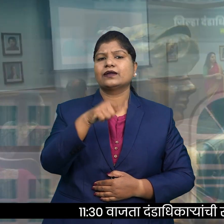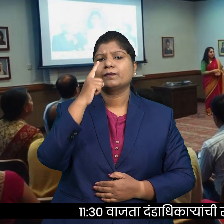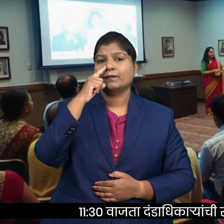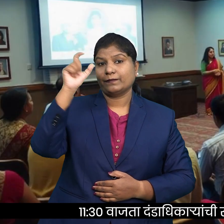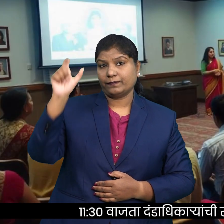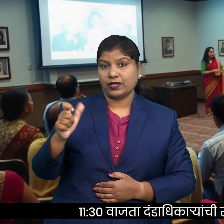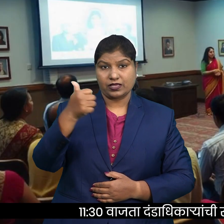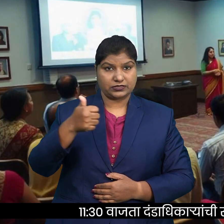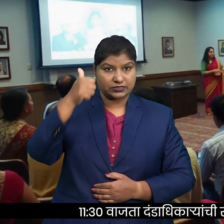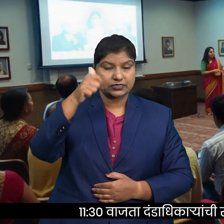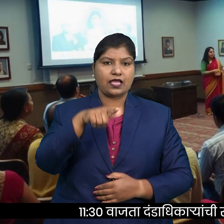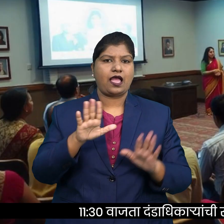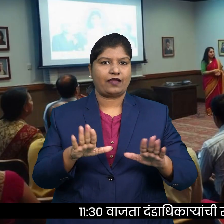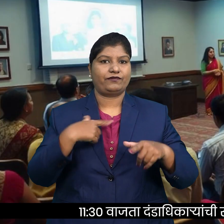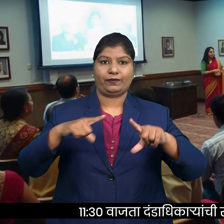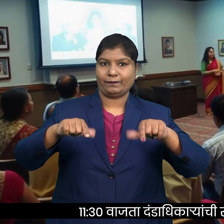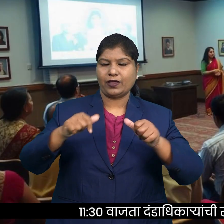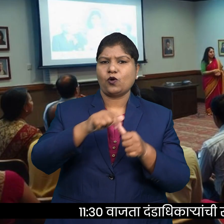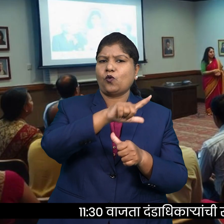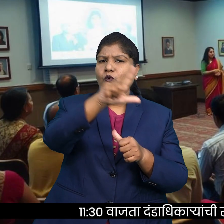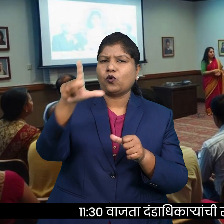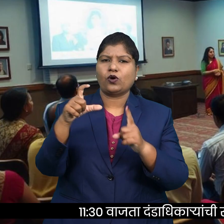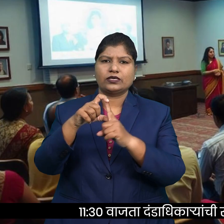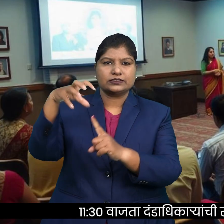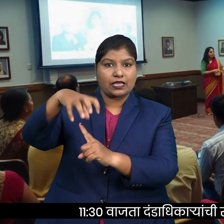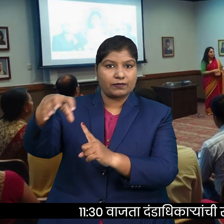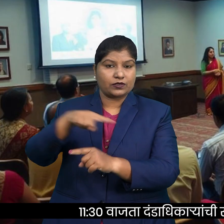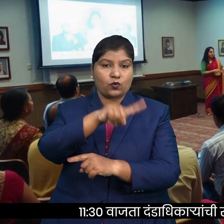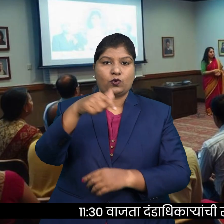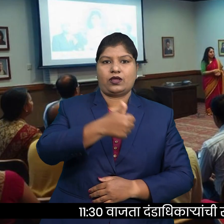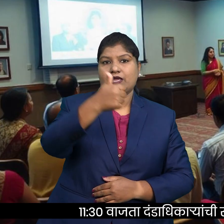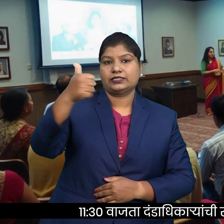11:30 वाजता दंडाधिकाऱ्यांची सर्व विभाग